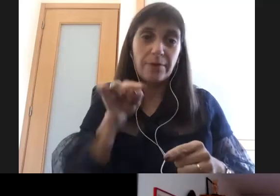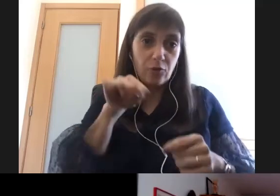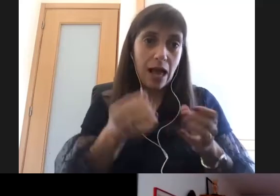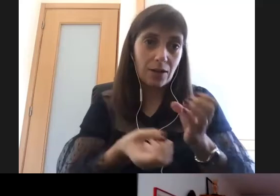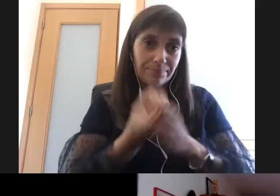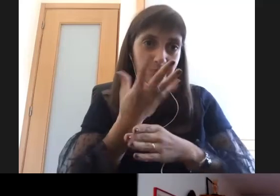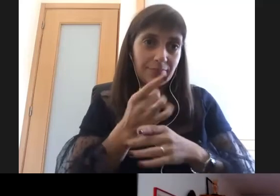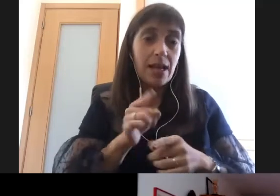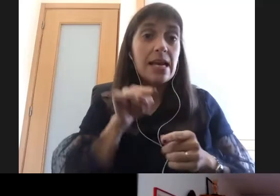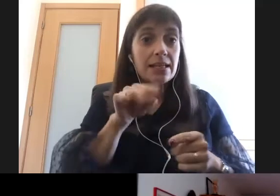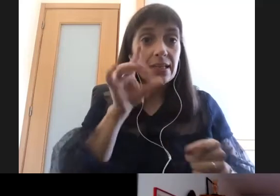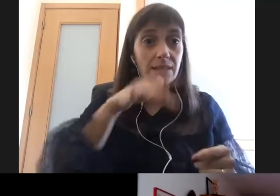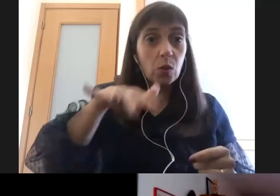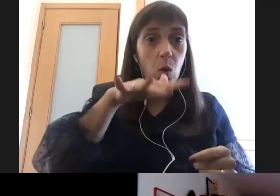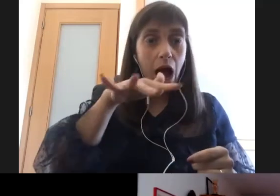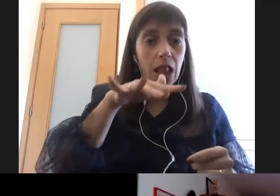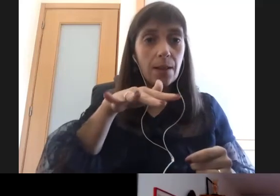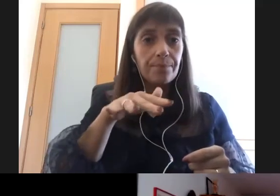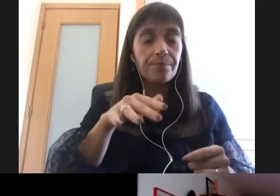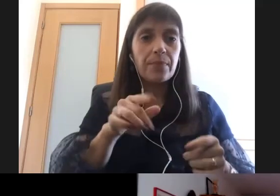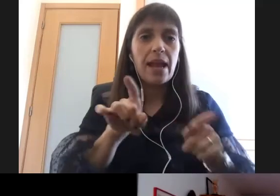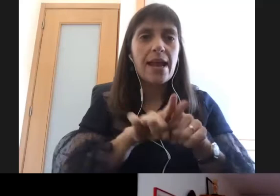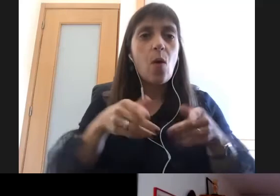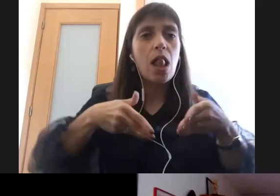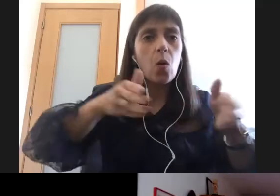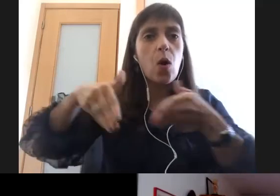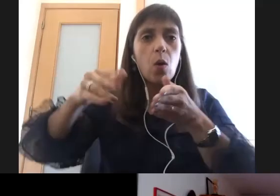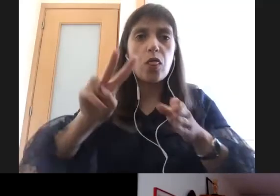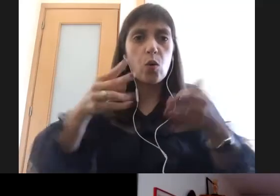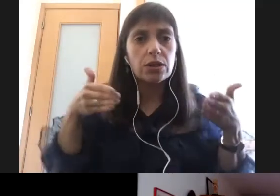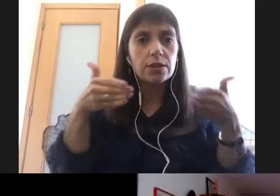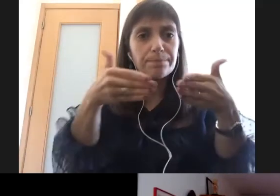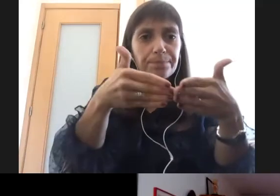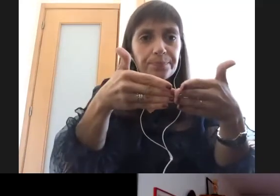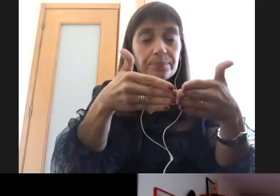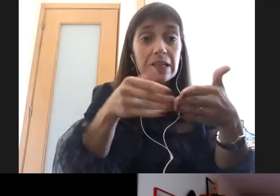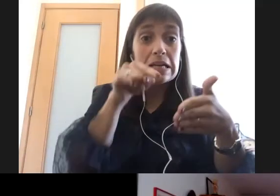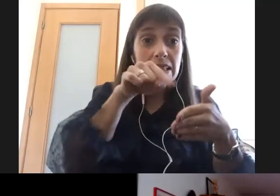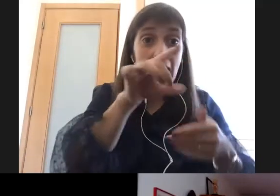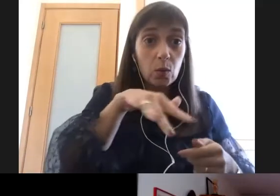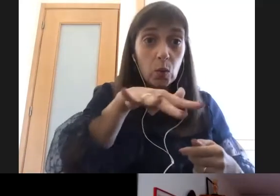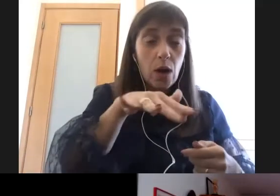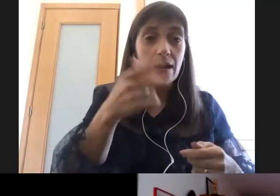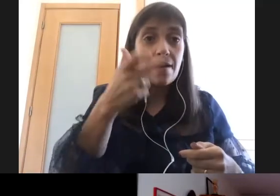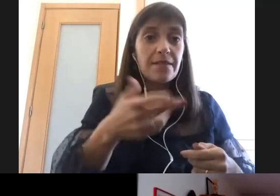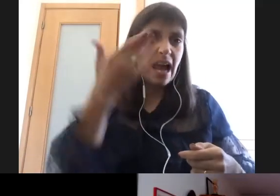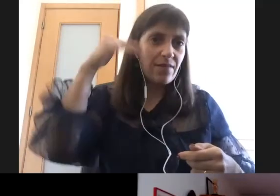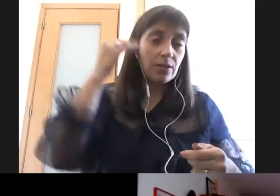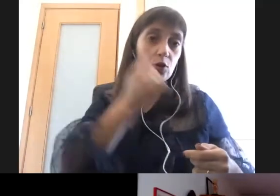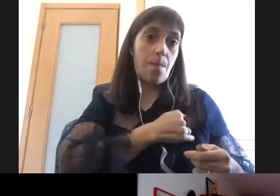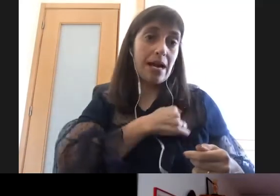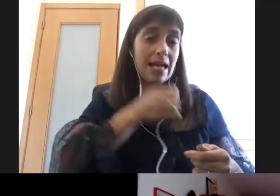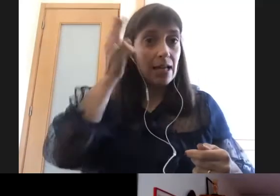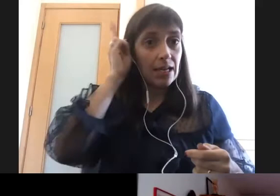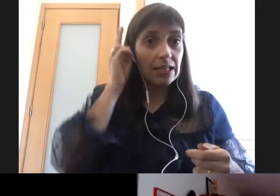Nesse local ficava... É uma esquina entre duas ruas. Nesse local ficava uma casa que os índios chamavam